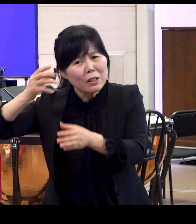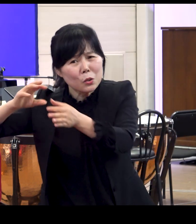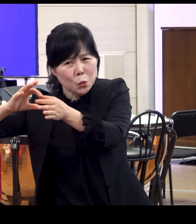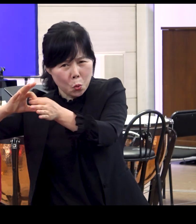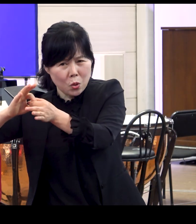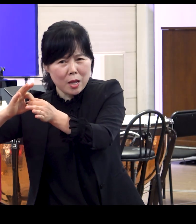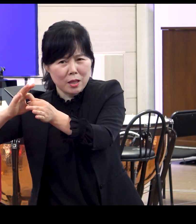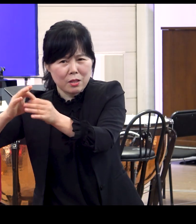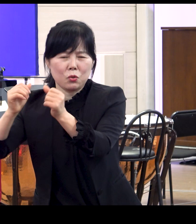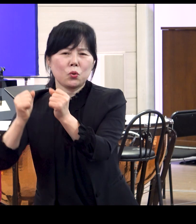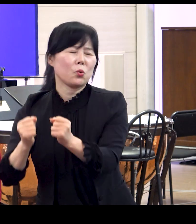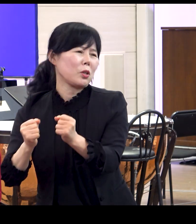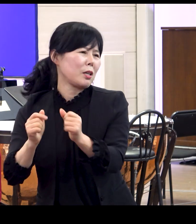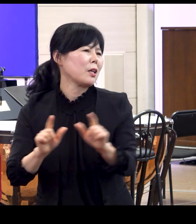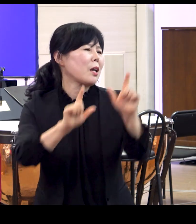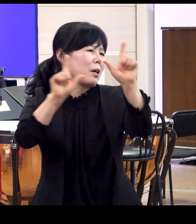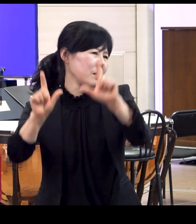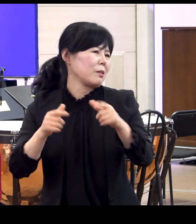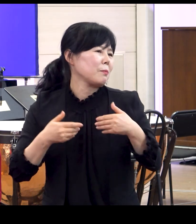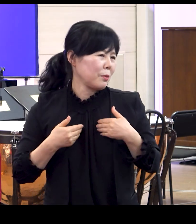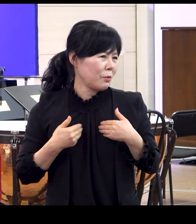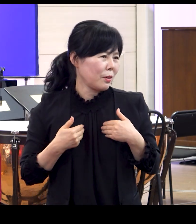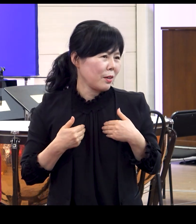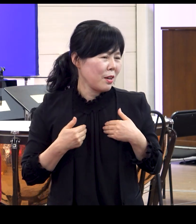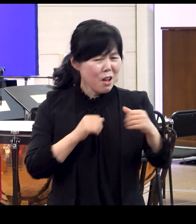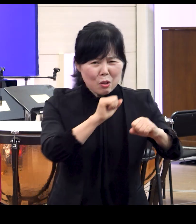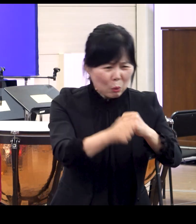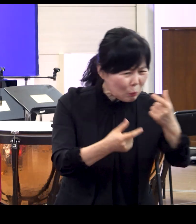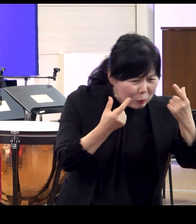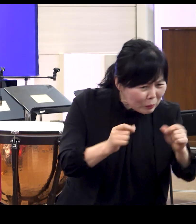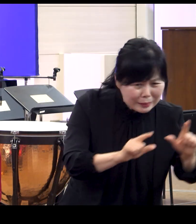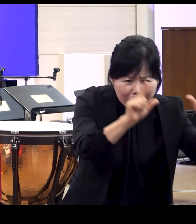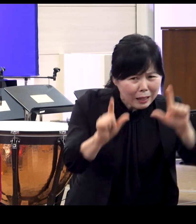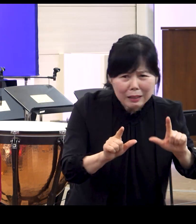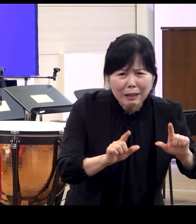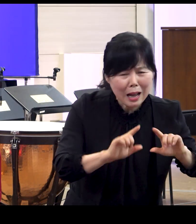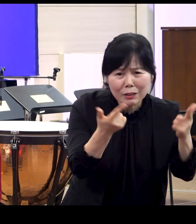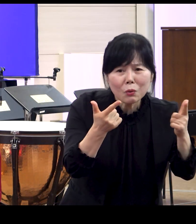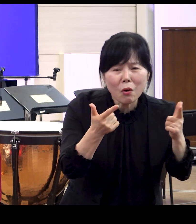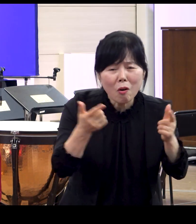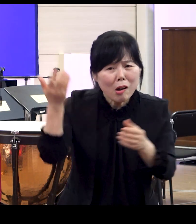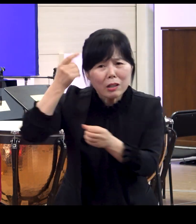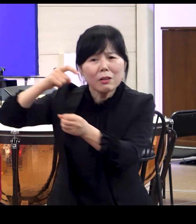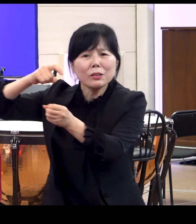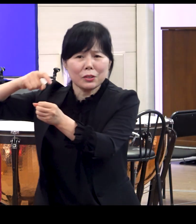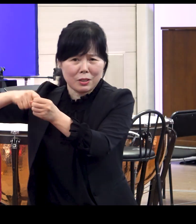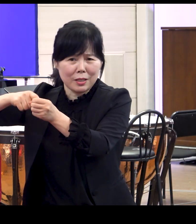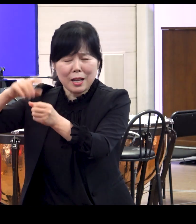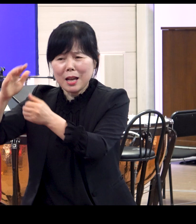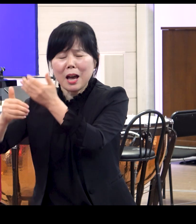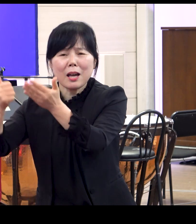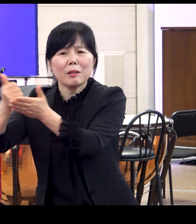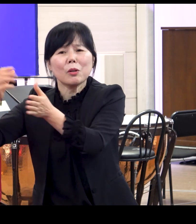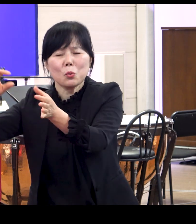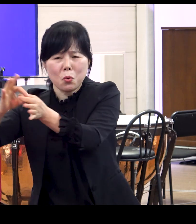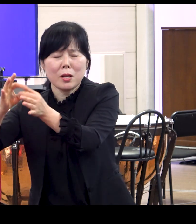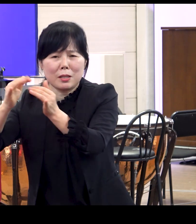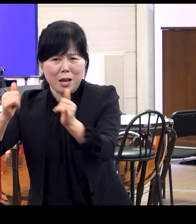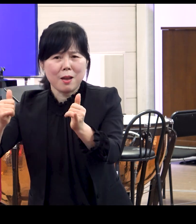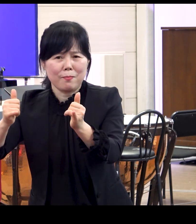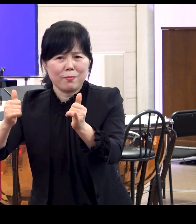영적인 그런 존재가 되어야 한다, 그런 뜻입니다. 동물적인 요소를 뛰어넘어서 영적인 그런 존재가 되어야